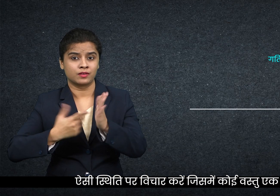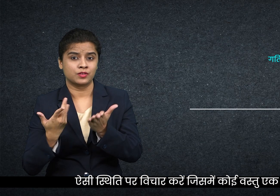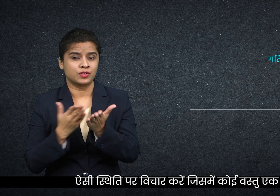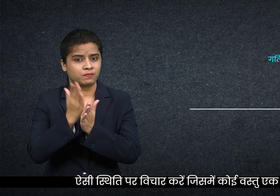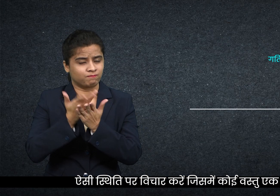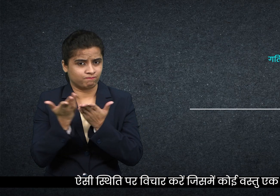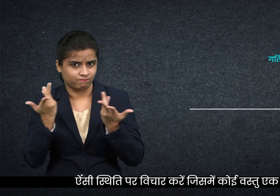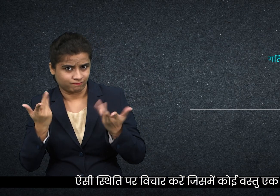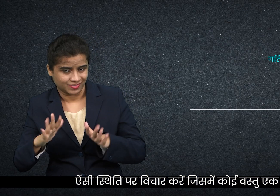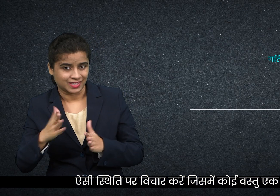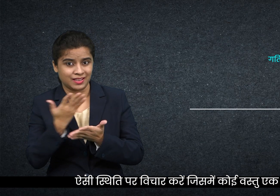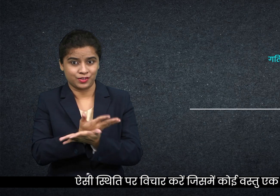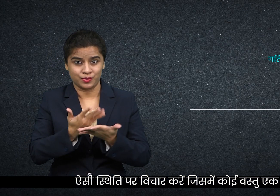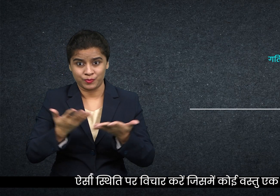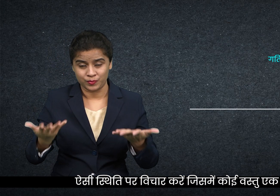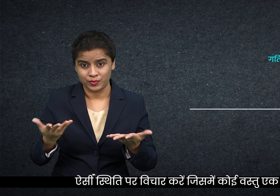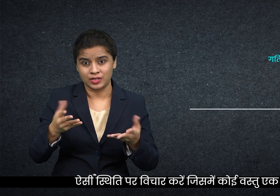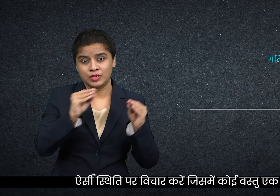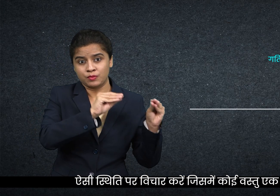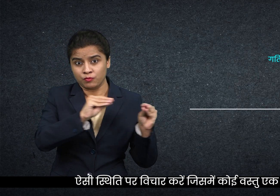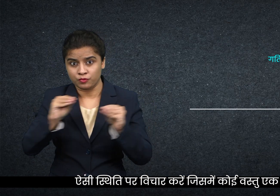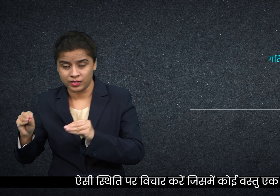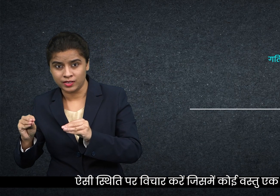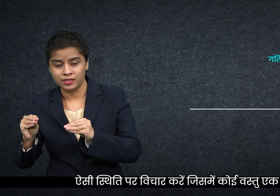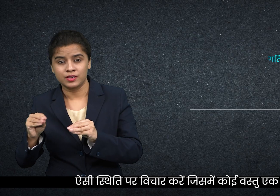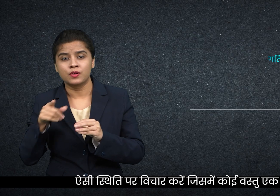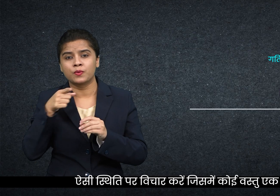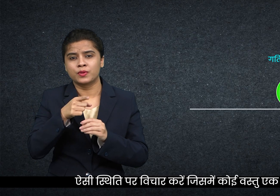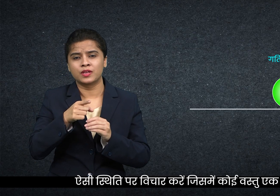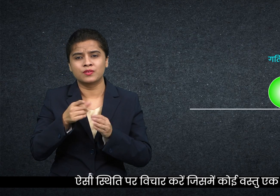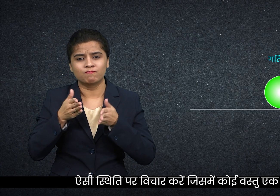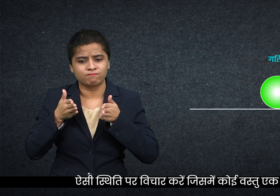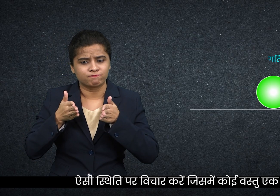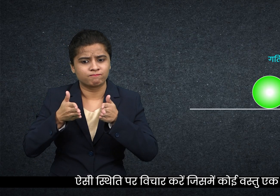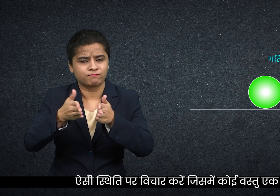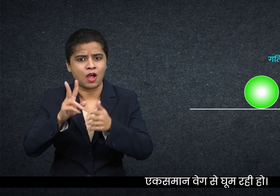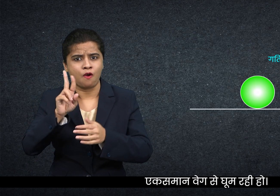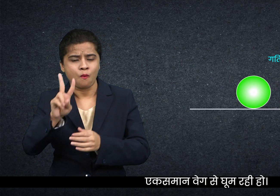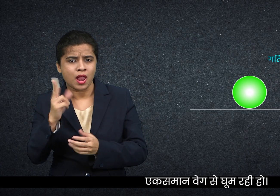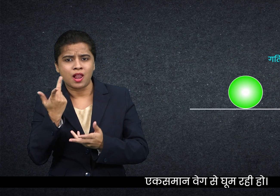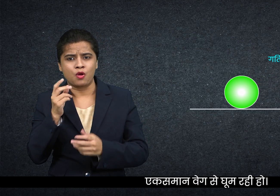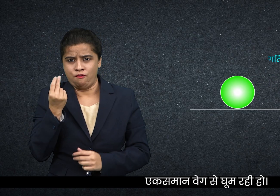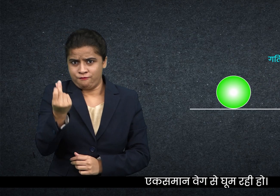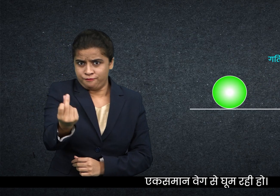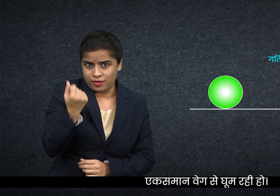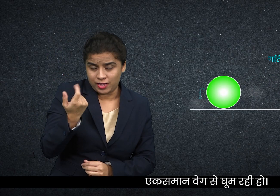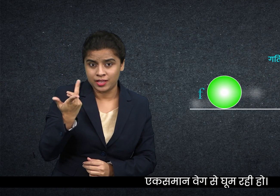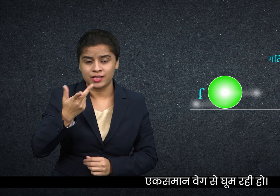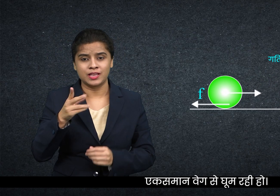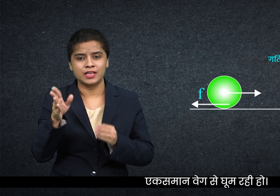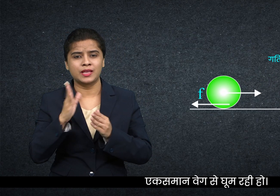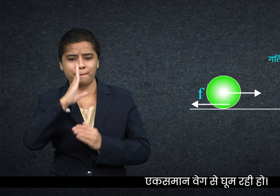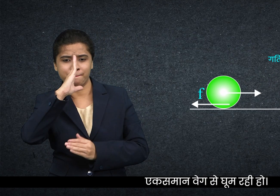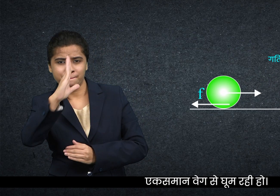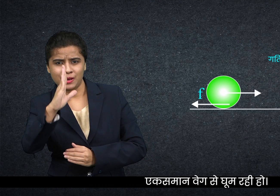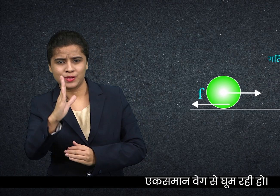ऐसी स्थिति पर विचार करें जिसमें कोई वस्तु एक विशेष दिशा में एक समान वेग से घूम